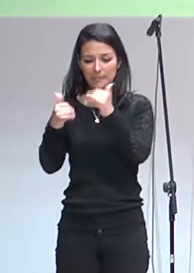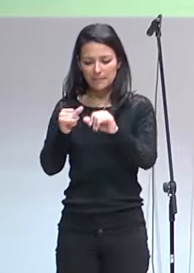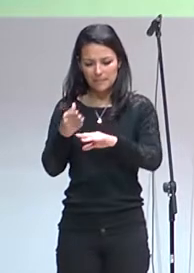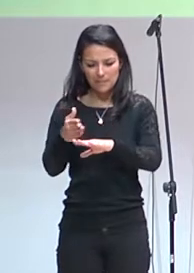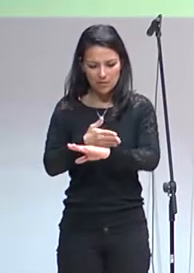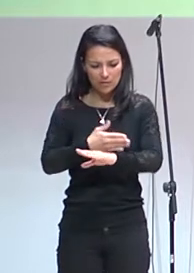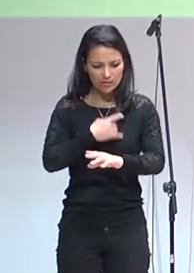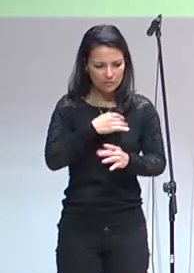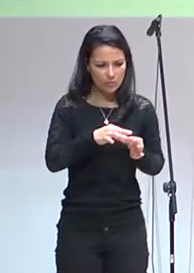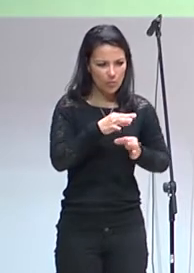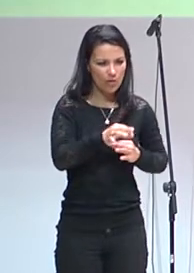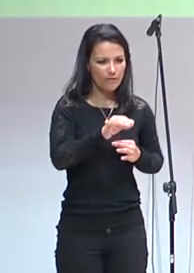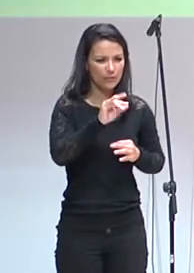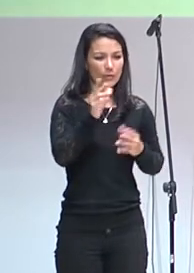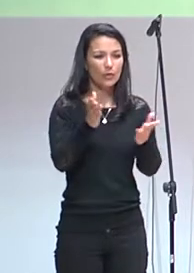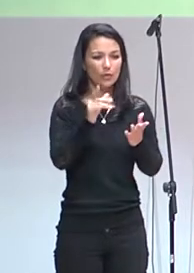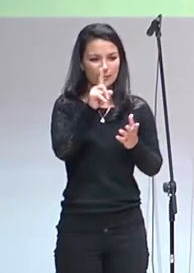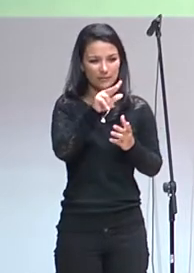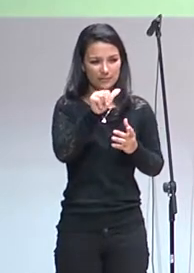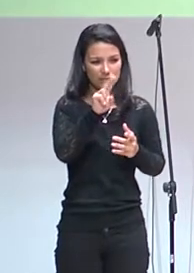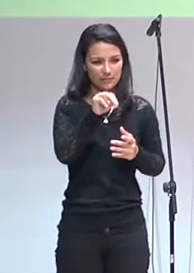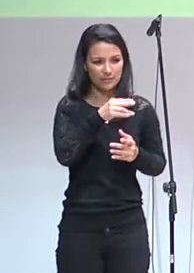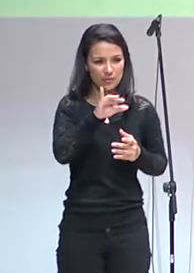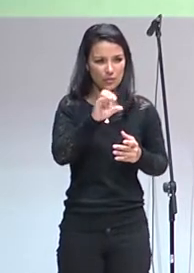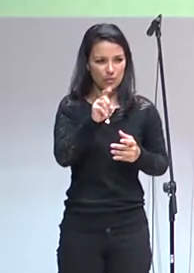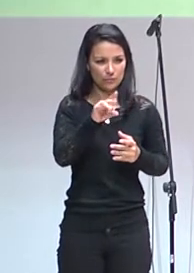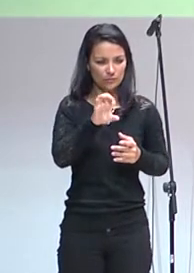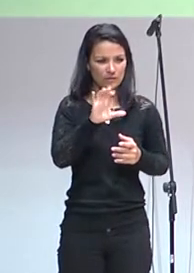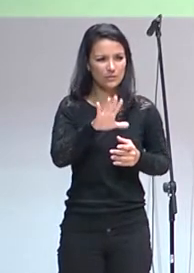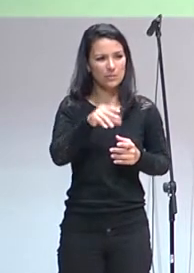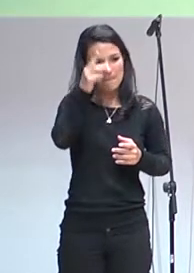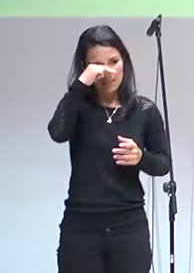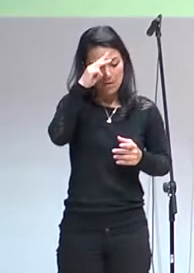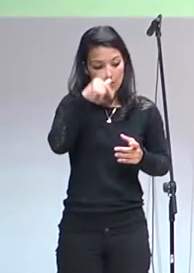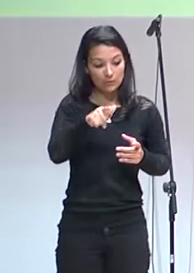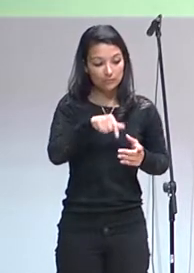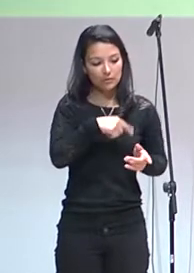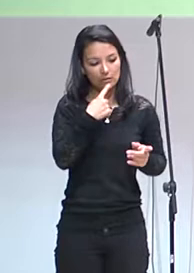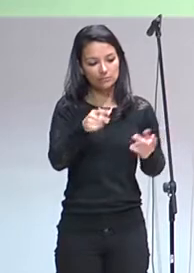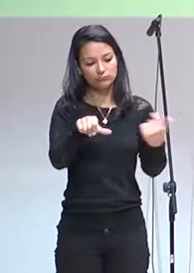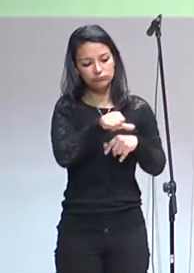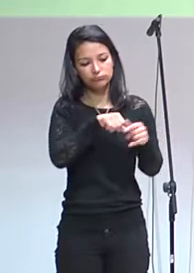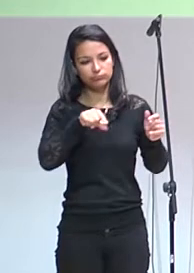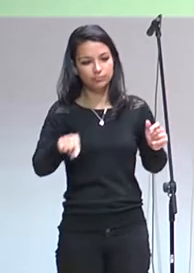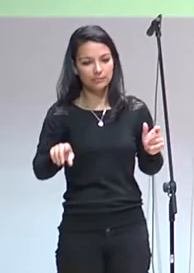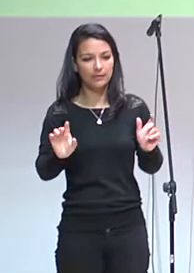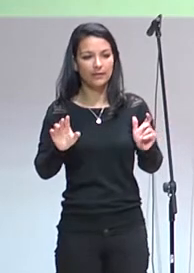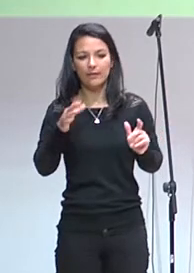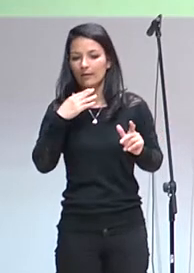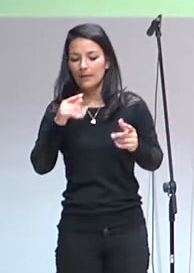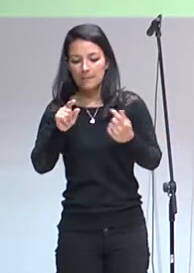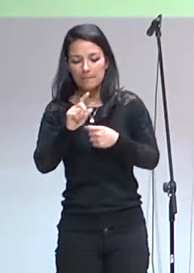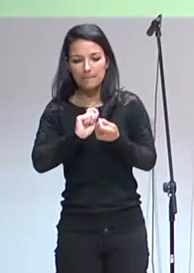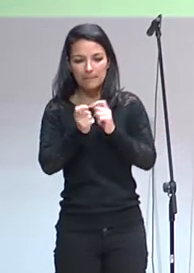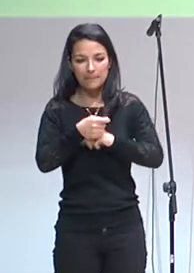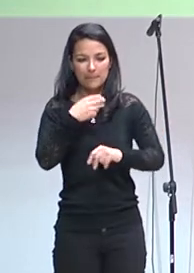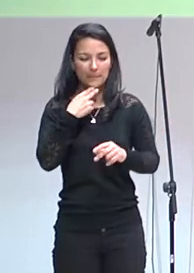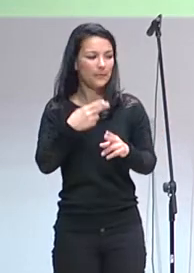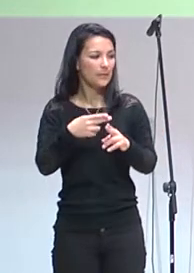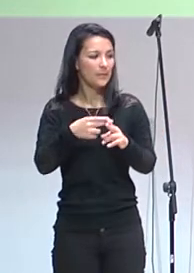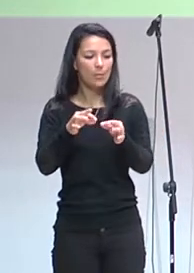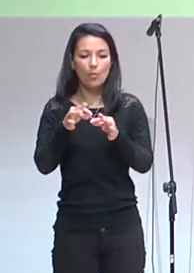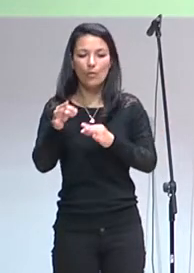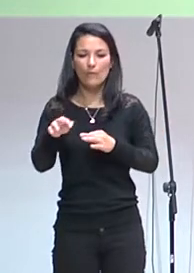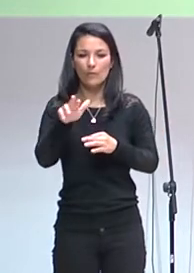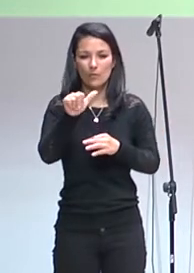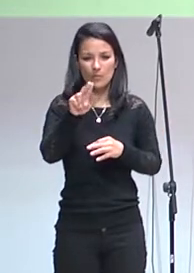José de la Gracia en México, ¿sí? Entonces él tuvo que retornar y escribió Pueblo en Vilo, ¿sí? La